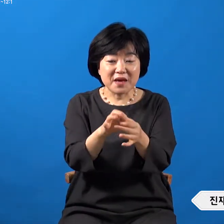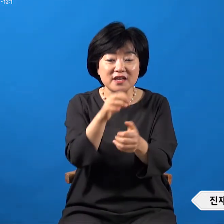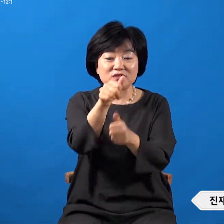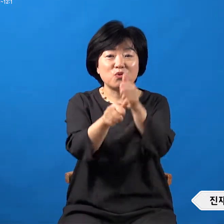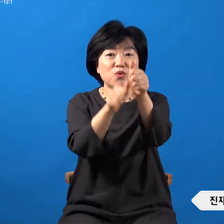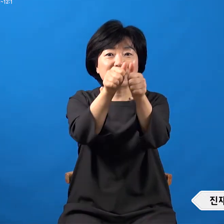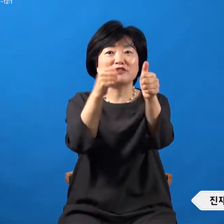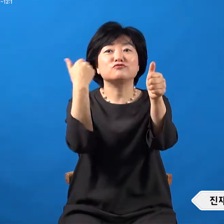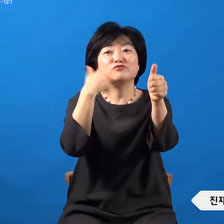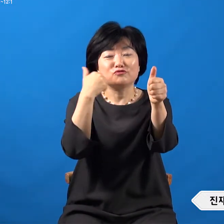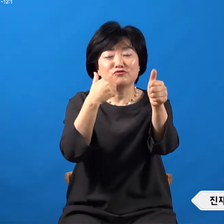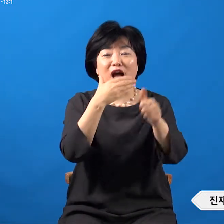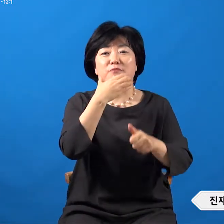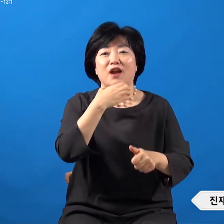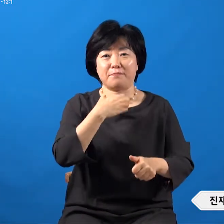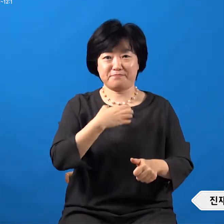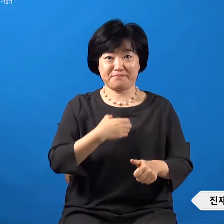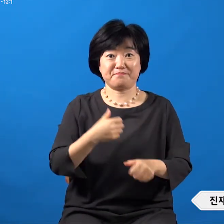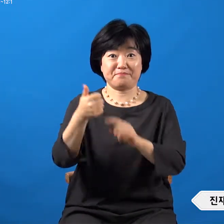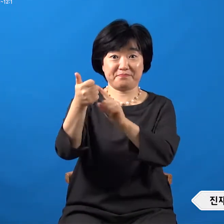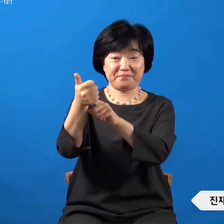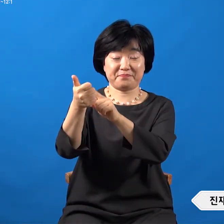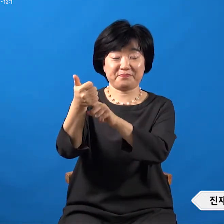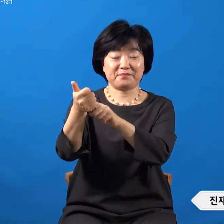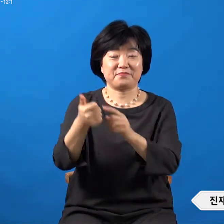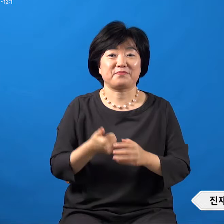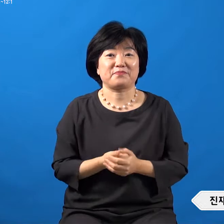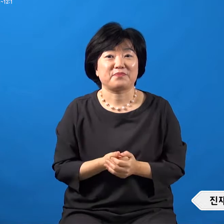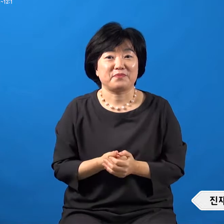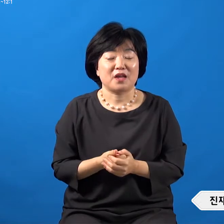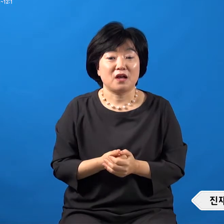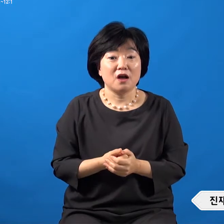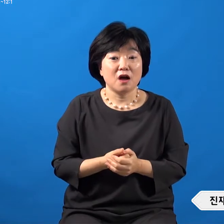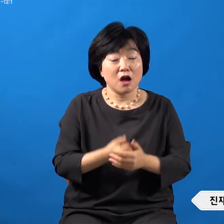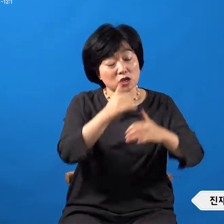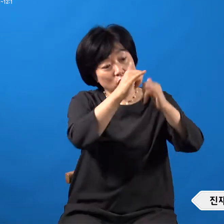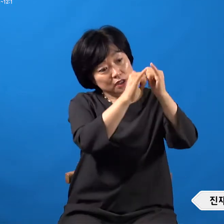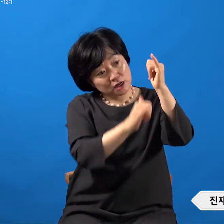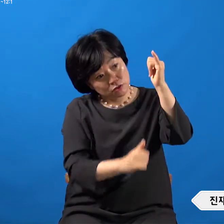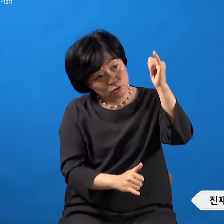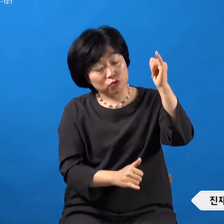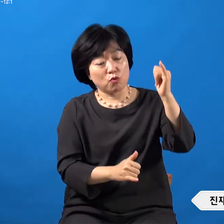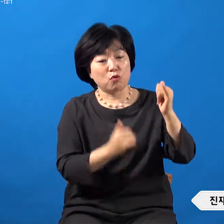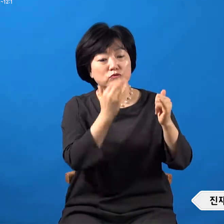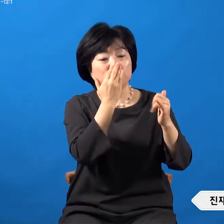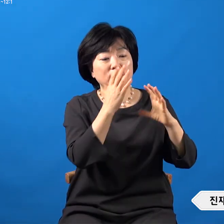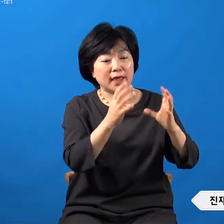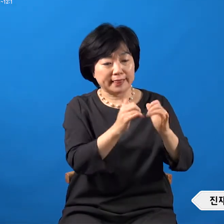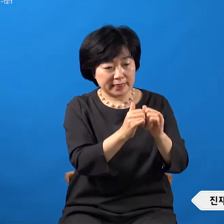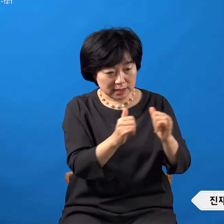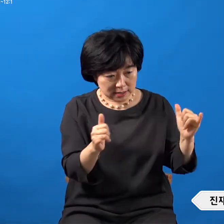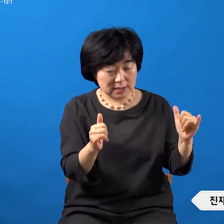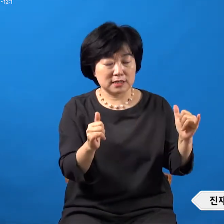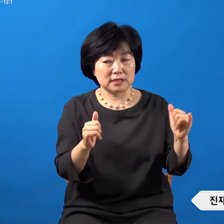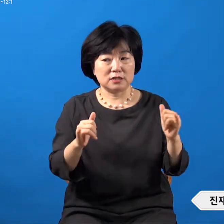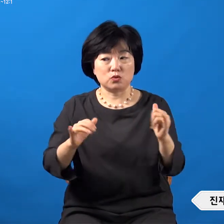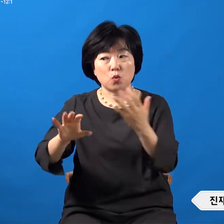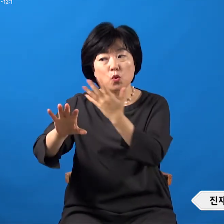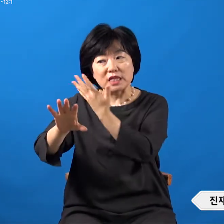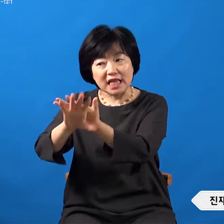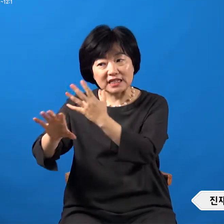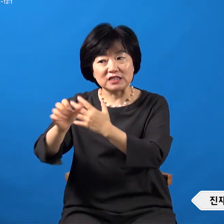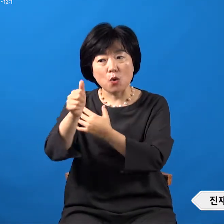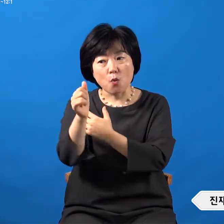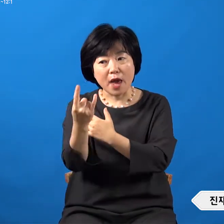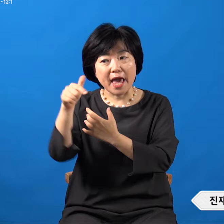말합니다. 역사적으로도 아브라함은 유대교회 또 유대인들을 향한 또 회교도